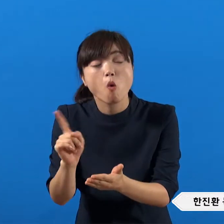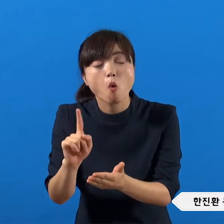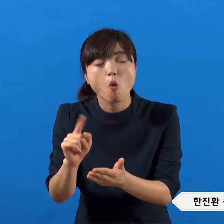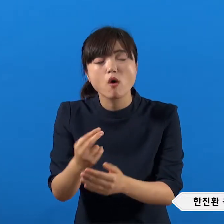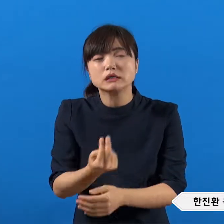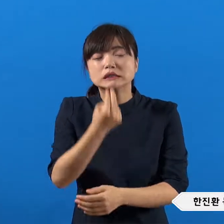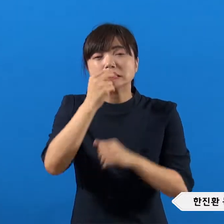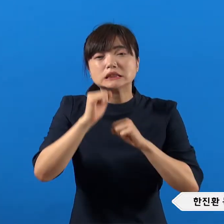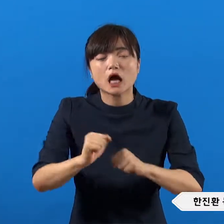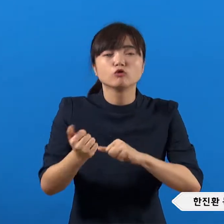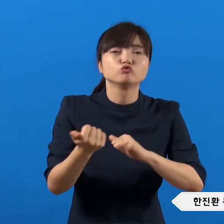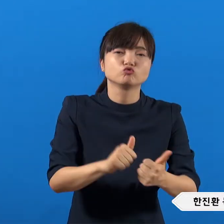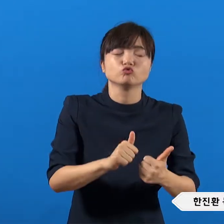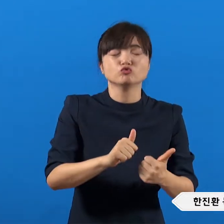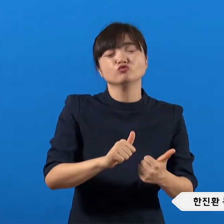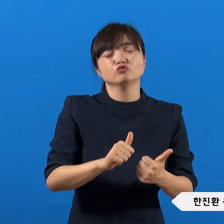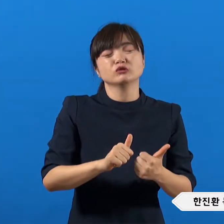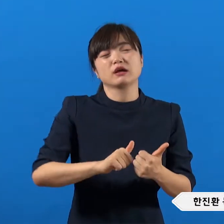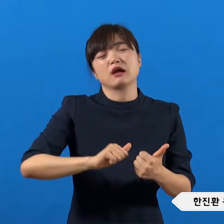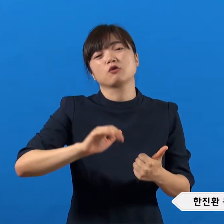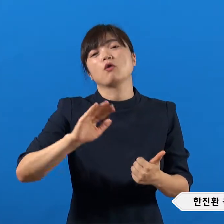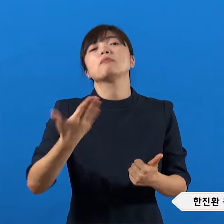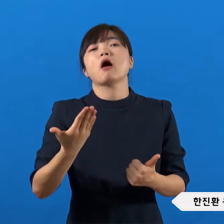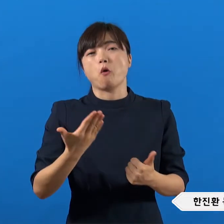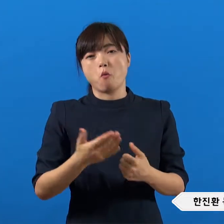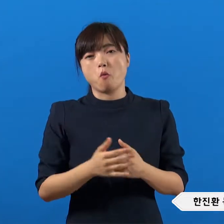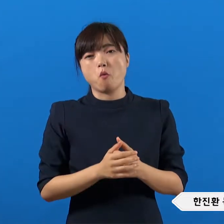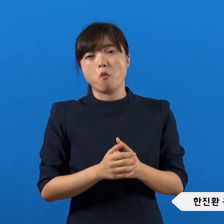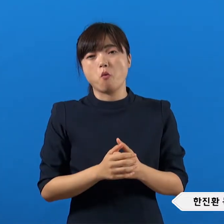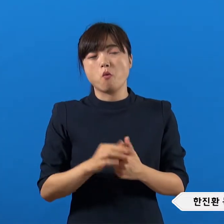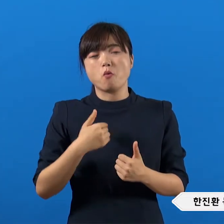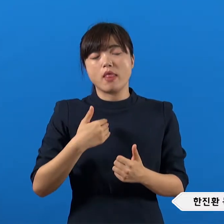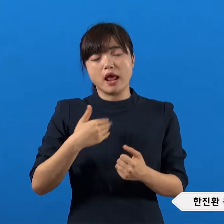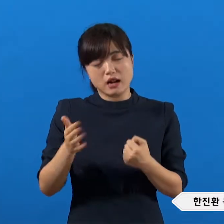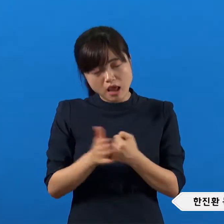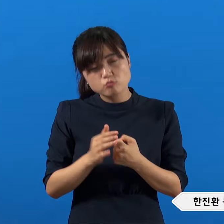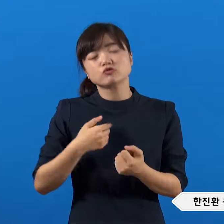지옥의 차이랍니다. 그러면서 또 던져주는 것입니다.